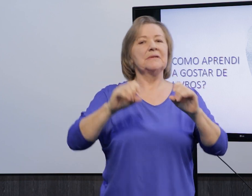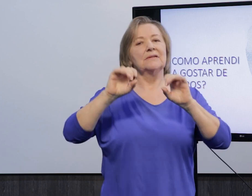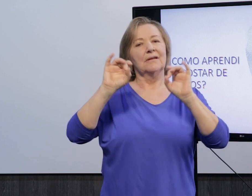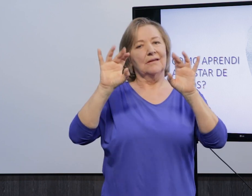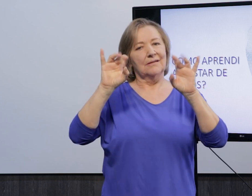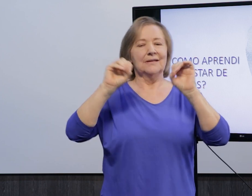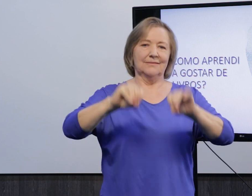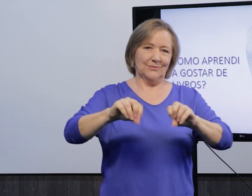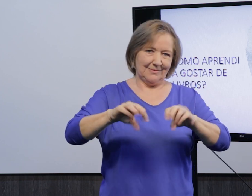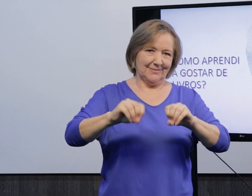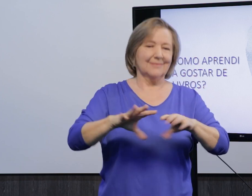também educação especial